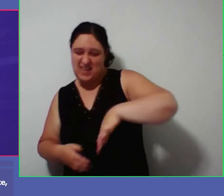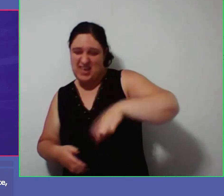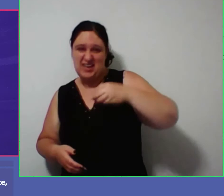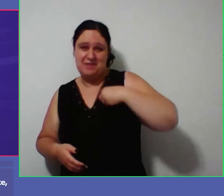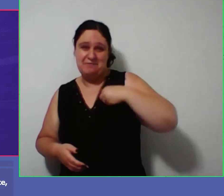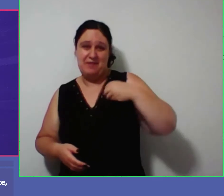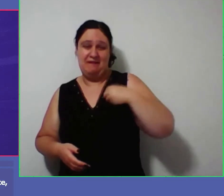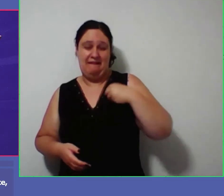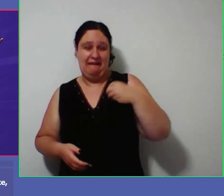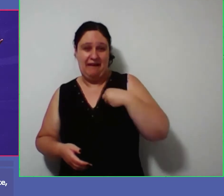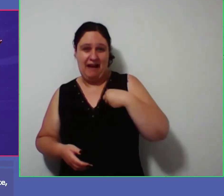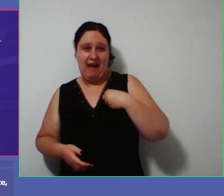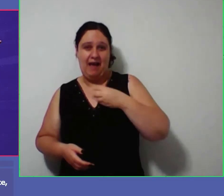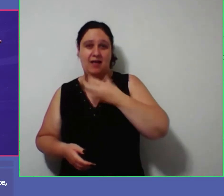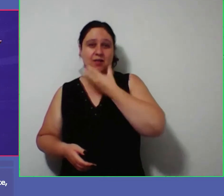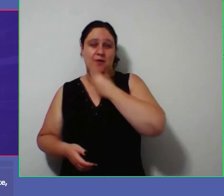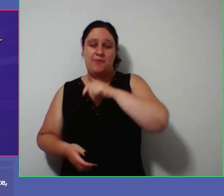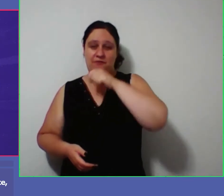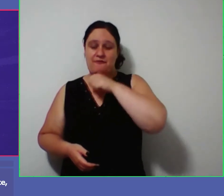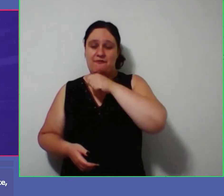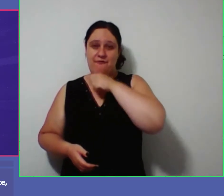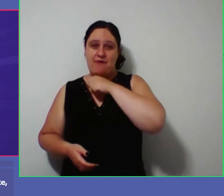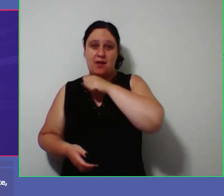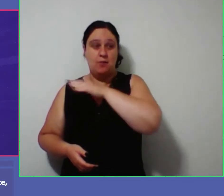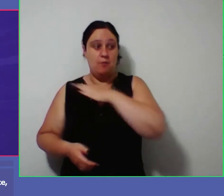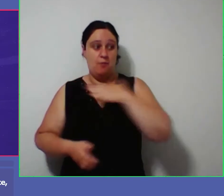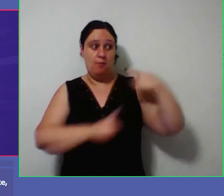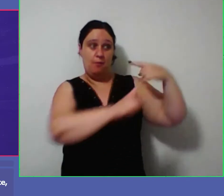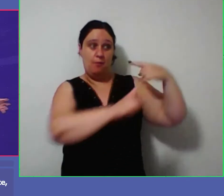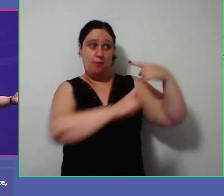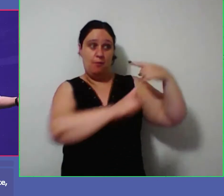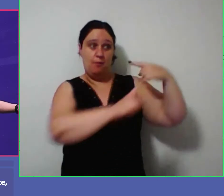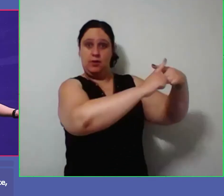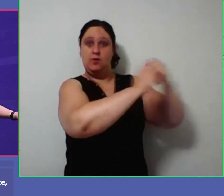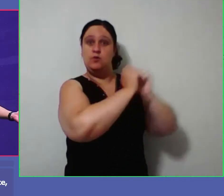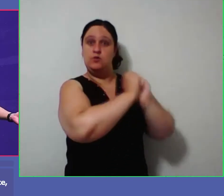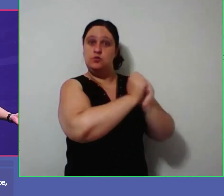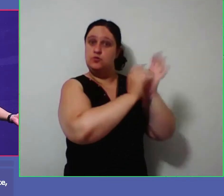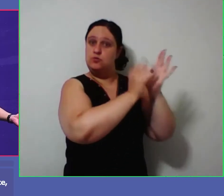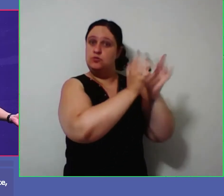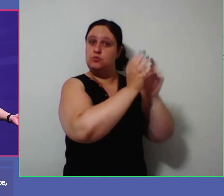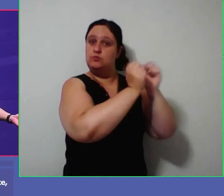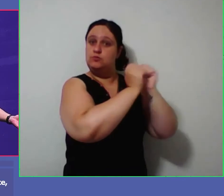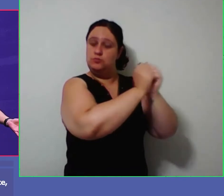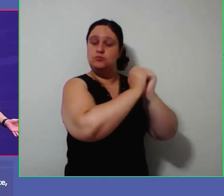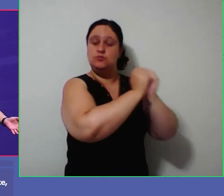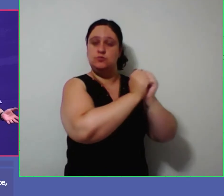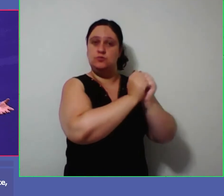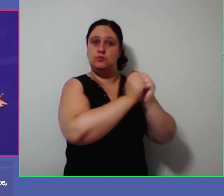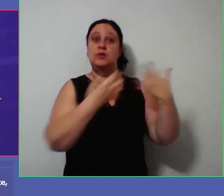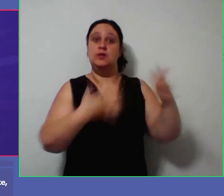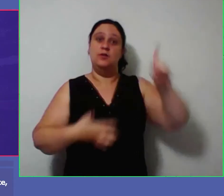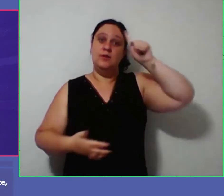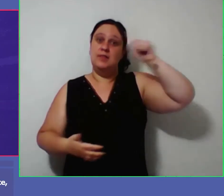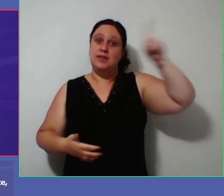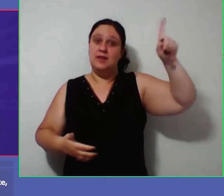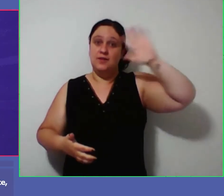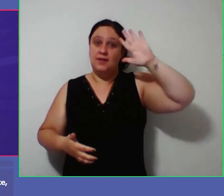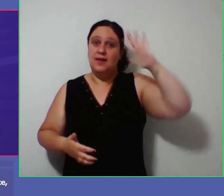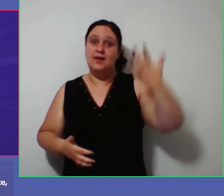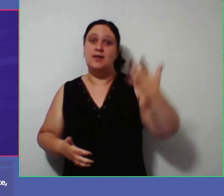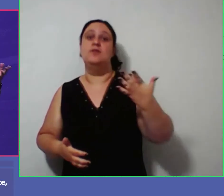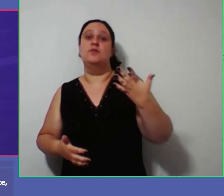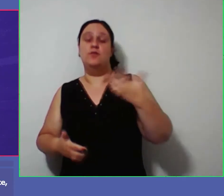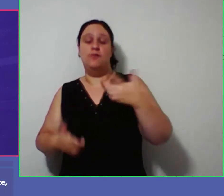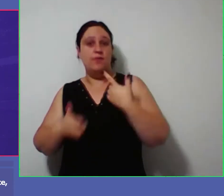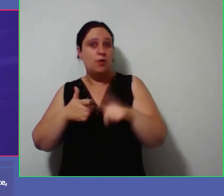homem também morreu na cruz, juntamente com Cristo. Essa é a solução que Deus achou para nos tornar, irmãos, úteis